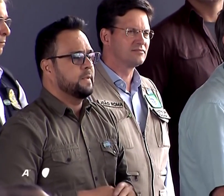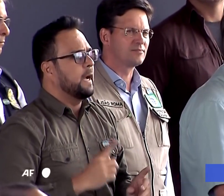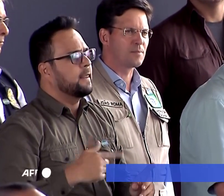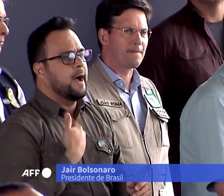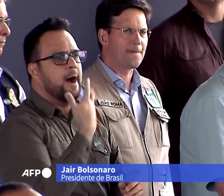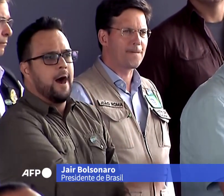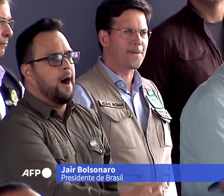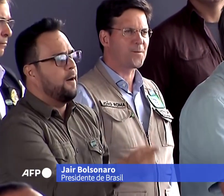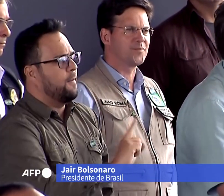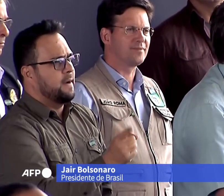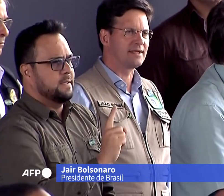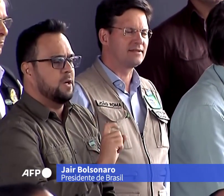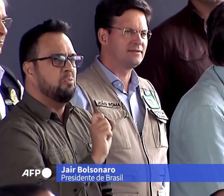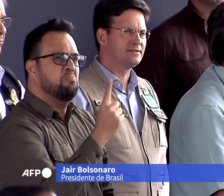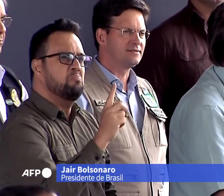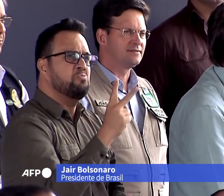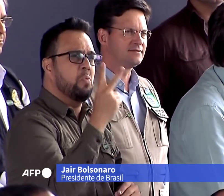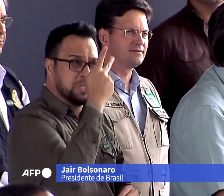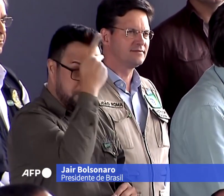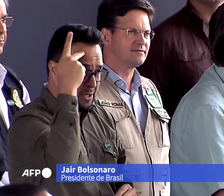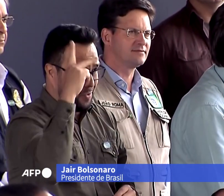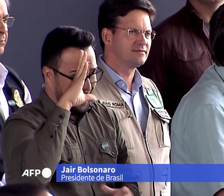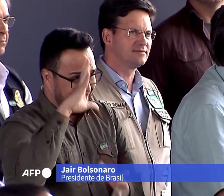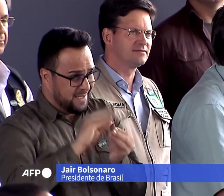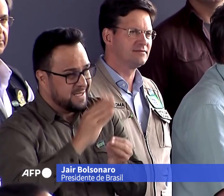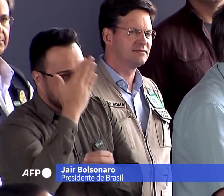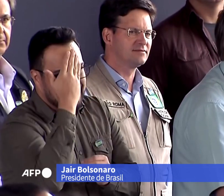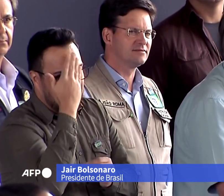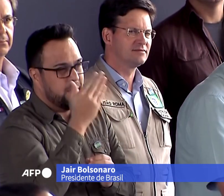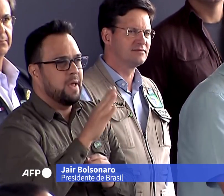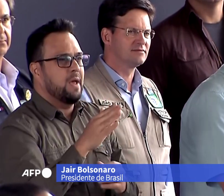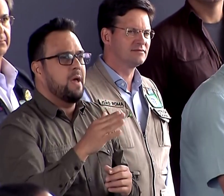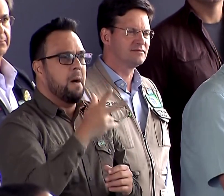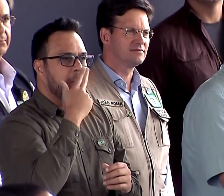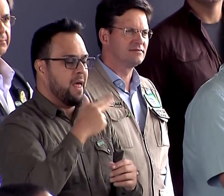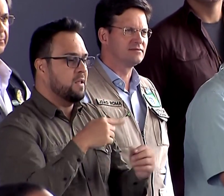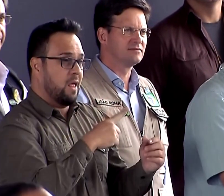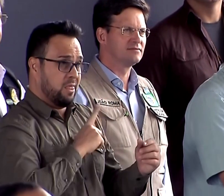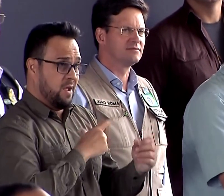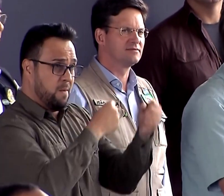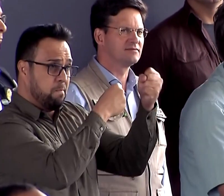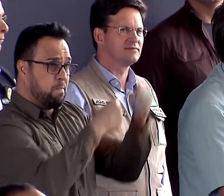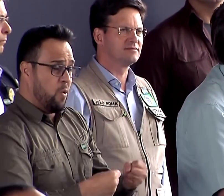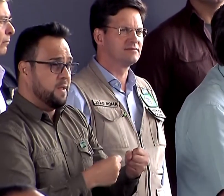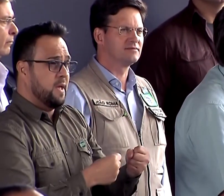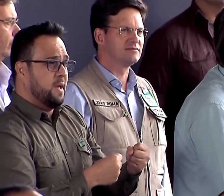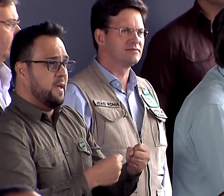no podemos admitir que una o dos personas usando la fuerza del poder quisieran dar otro rumbo a nuestro país